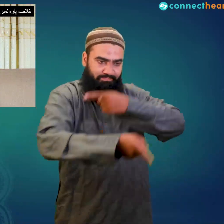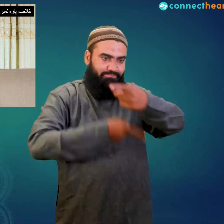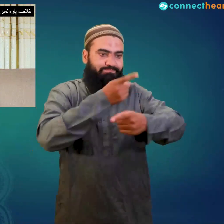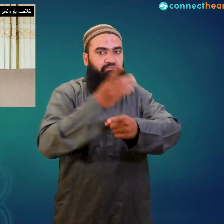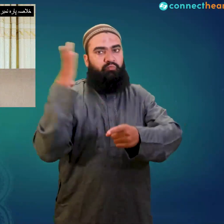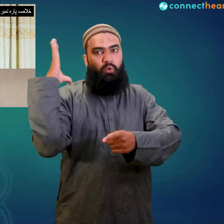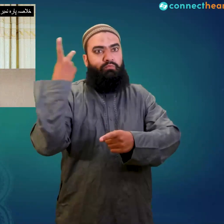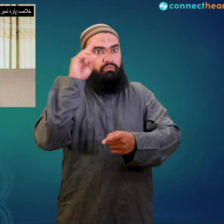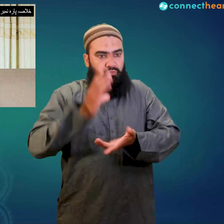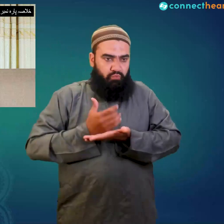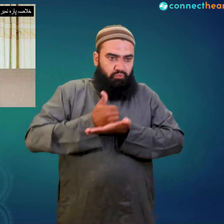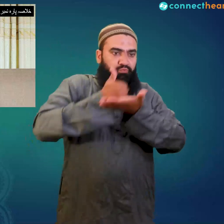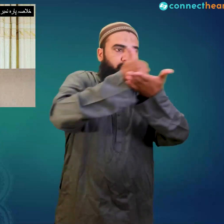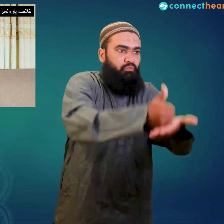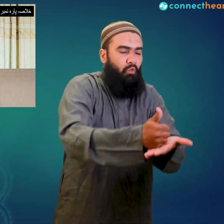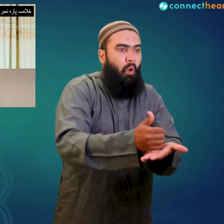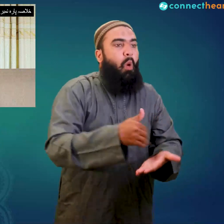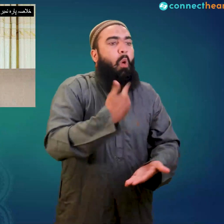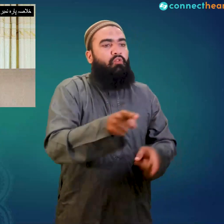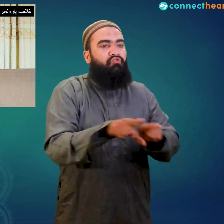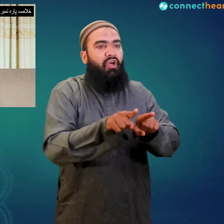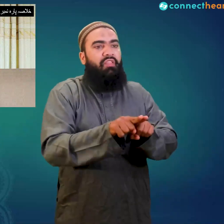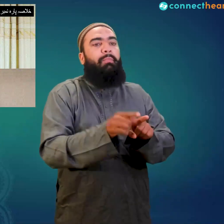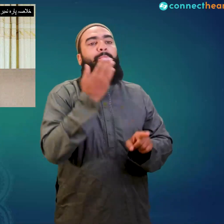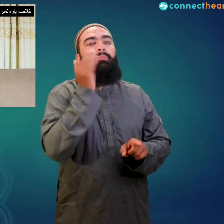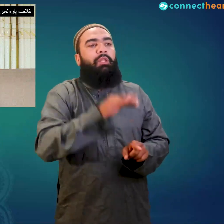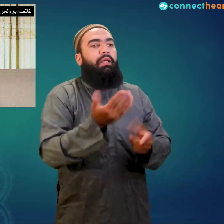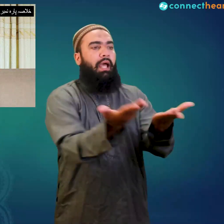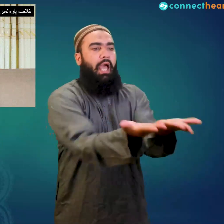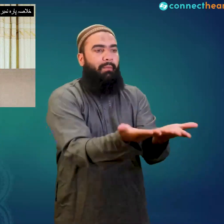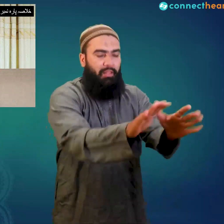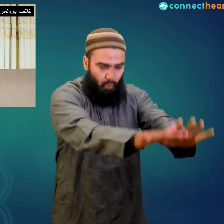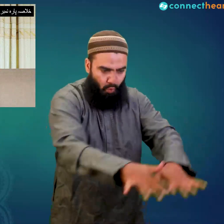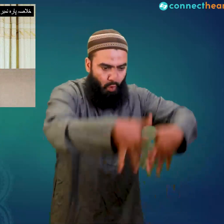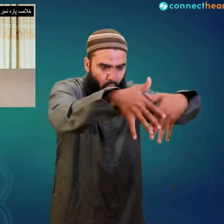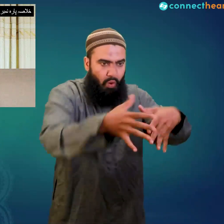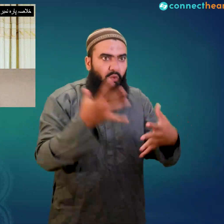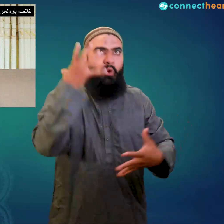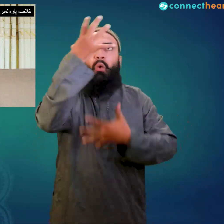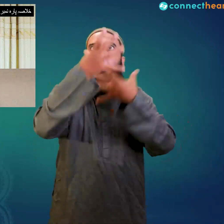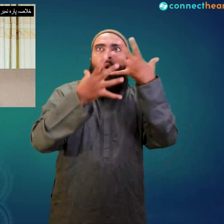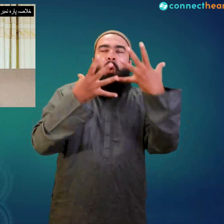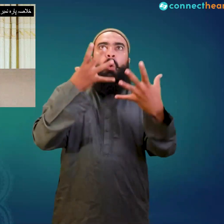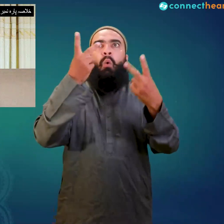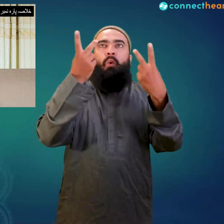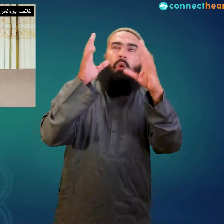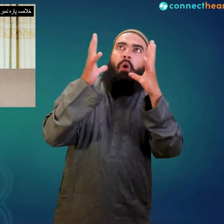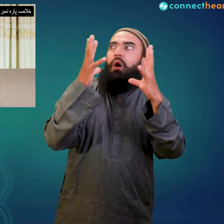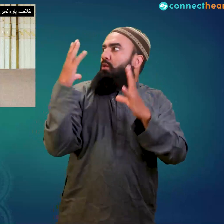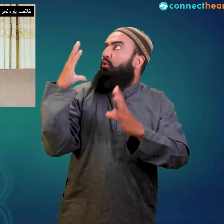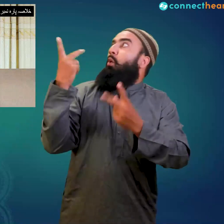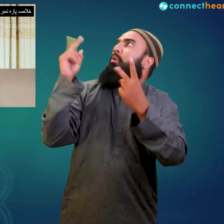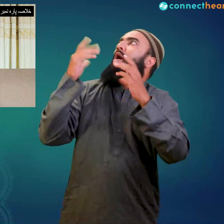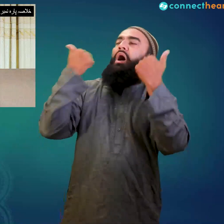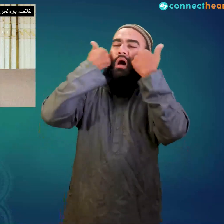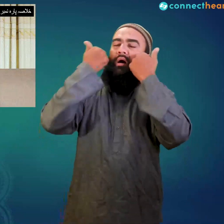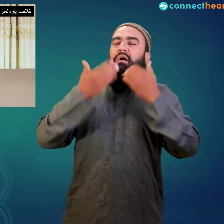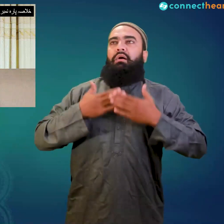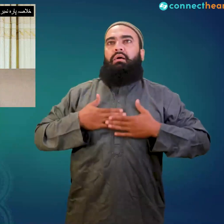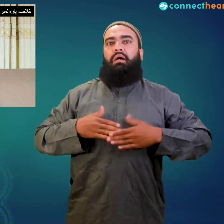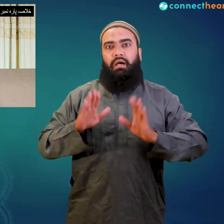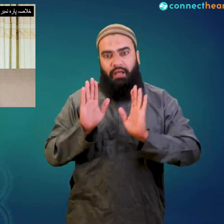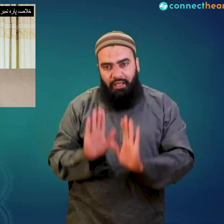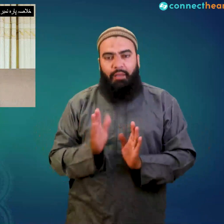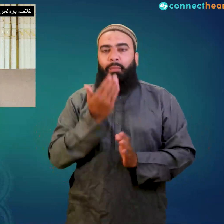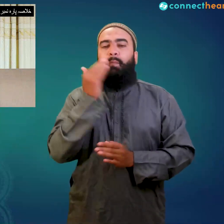اور انہیں اس دن کی گھبراہٹ سے امن ہوگا، یعنی مراد قیامت کا دن ہے۔ ایمان کے ساتھ نیک عمل